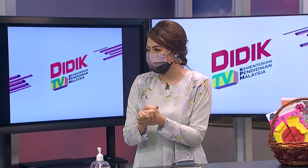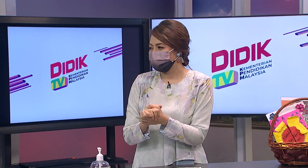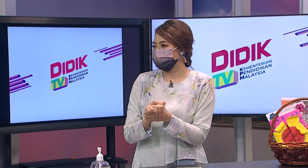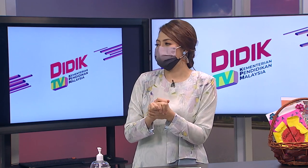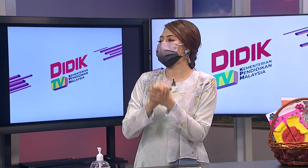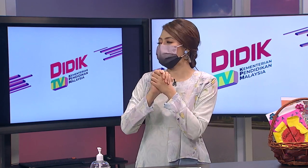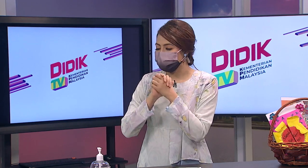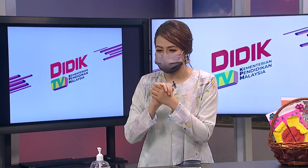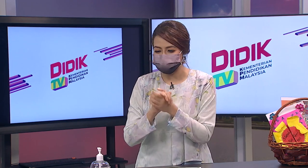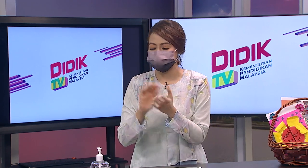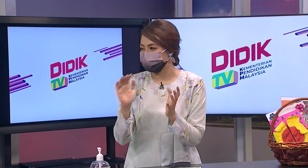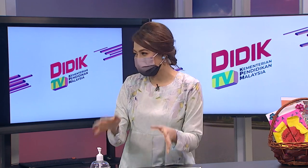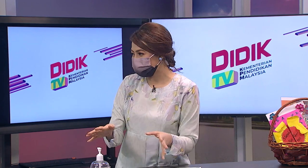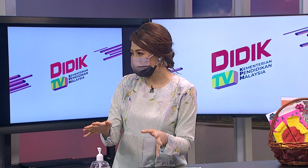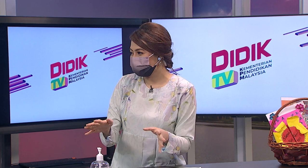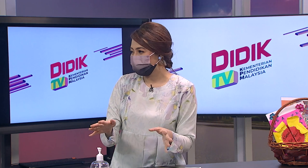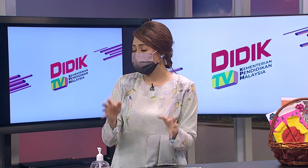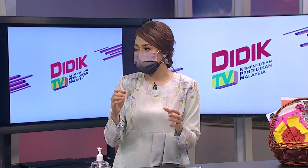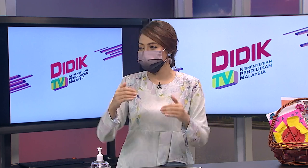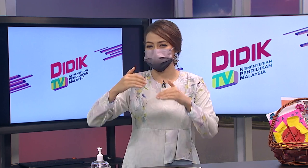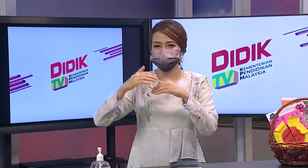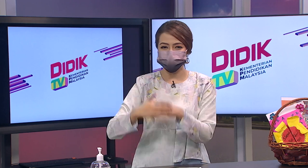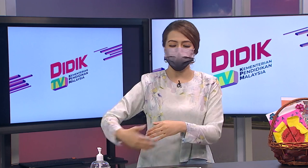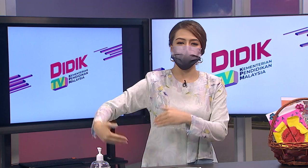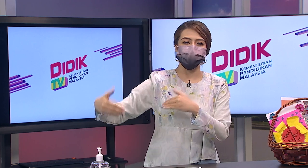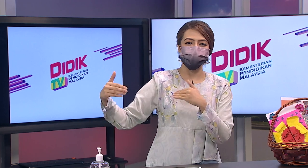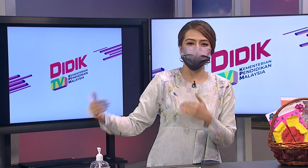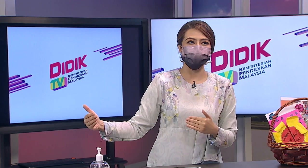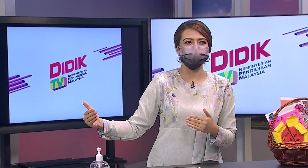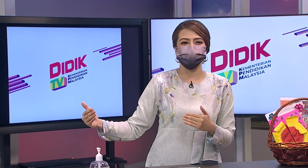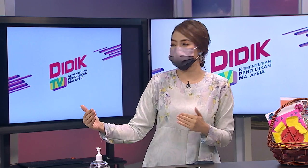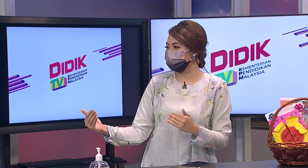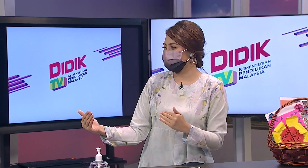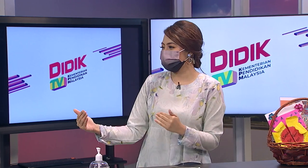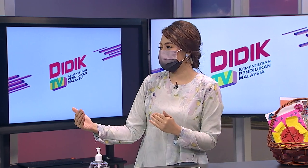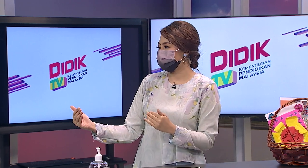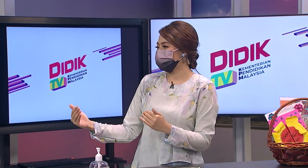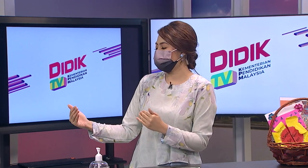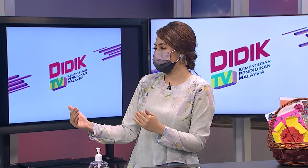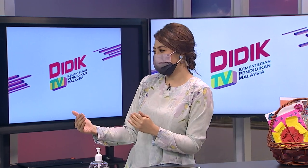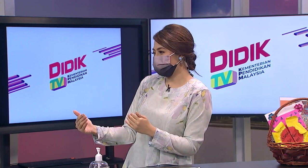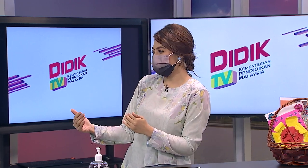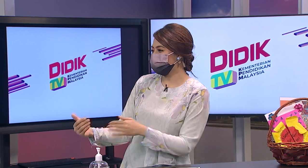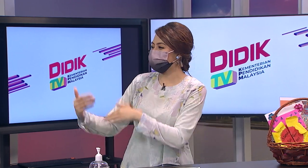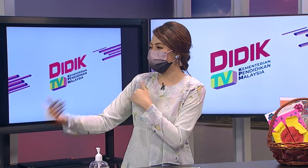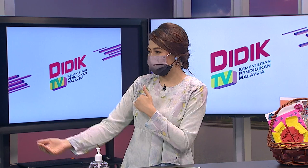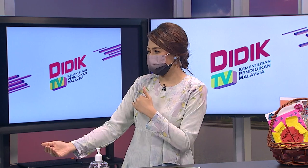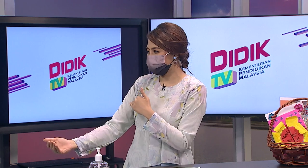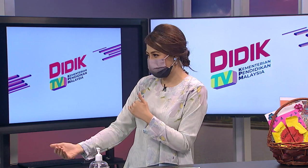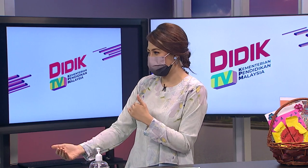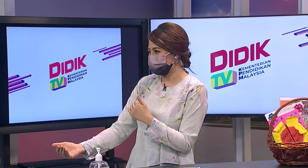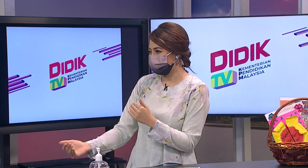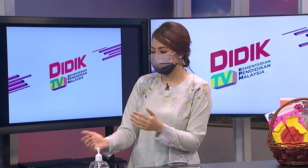tangan, sanitasi tangan dan menjaga penjarakan sosial dan menjaga